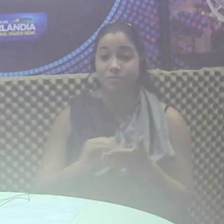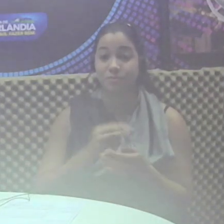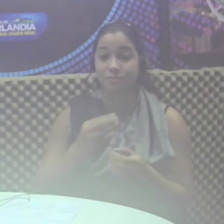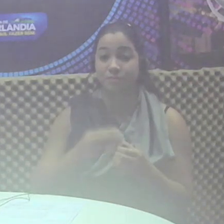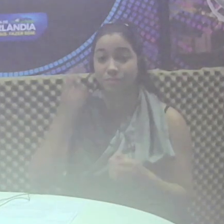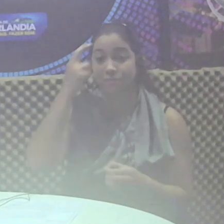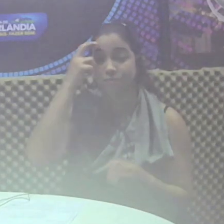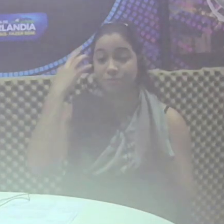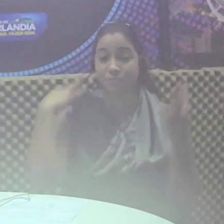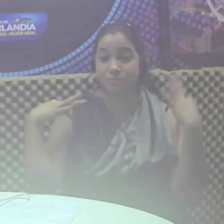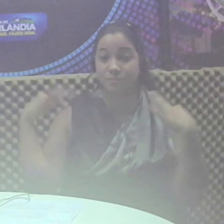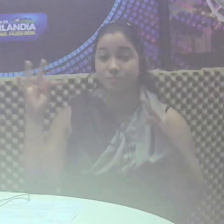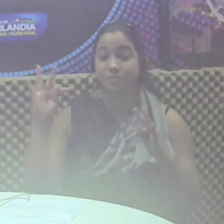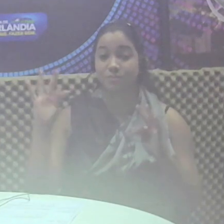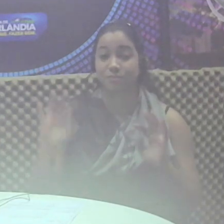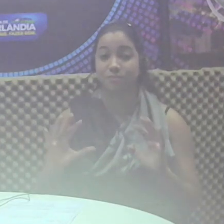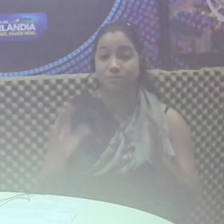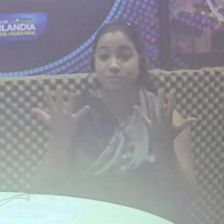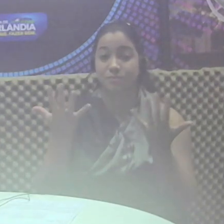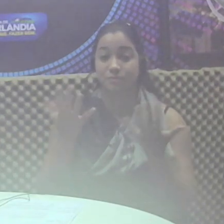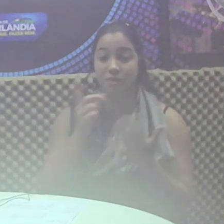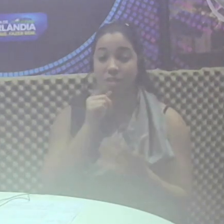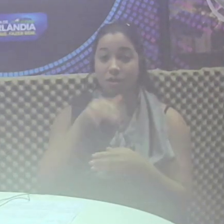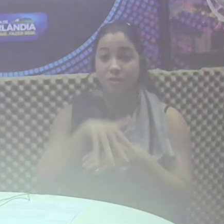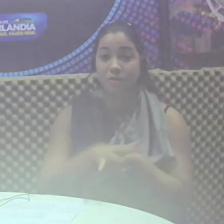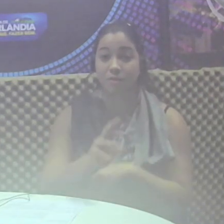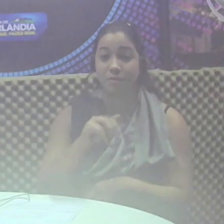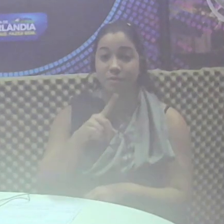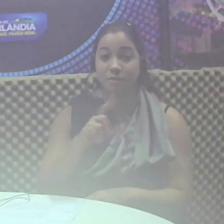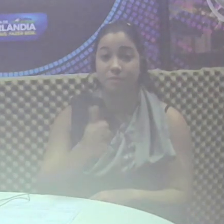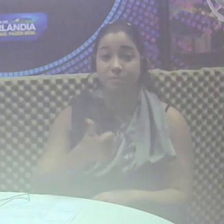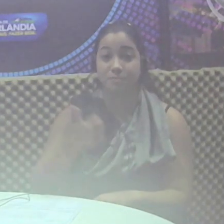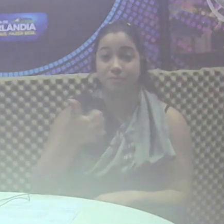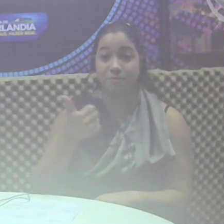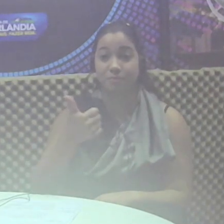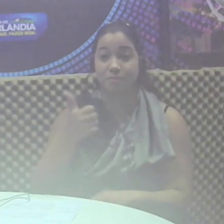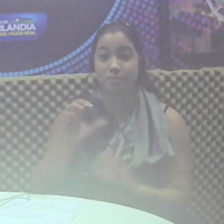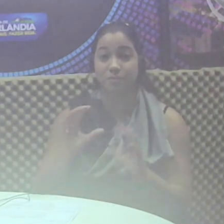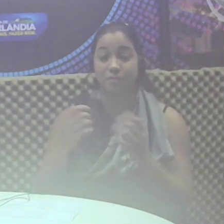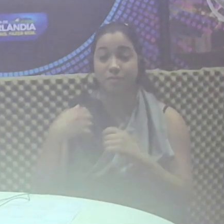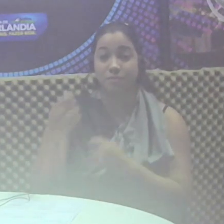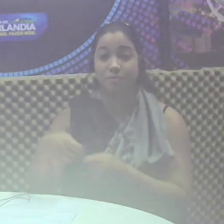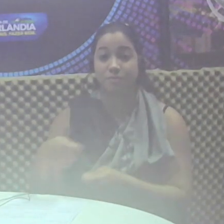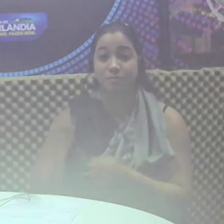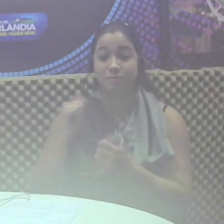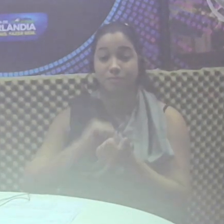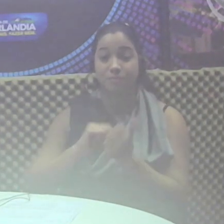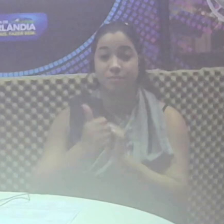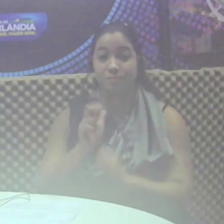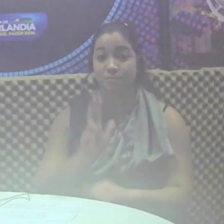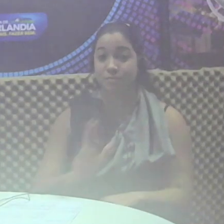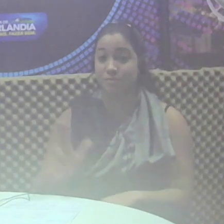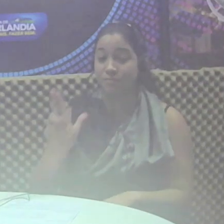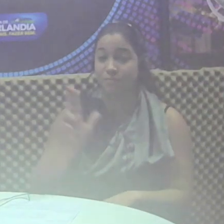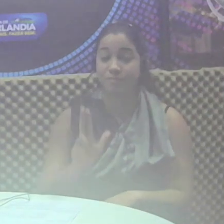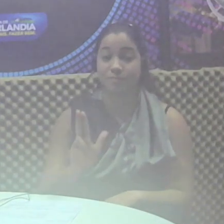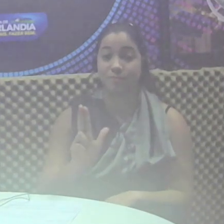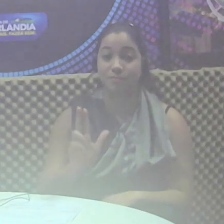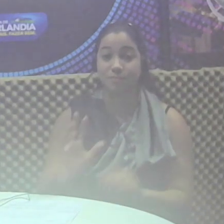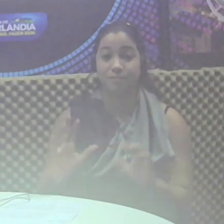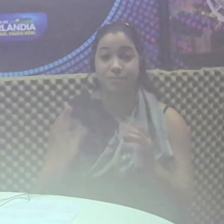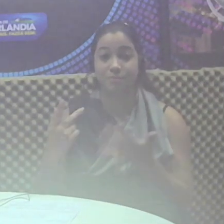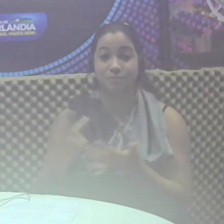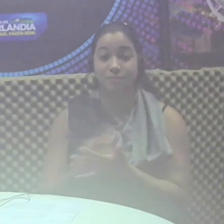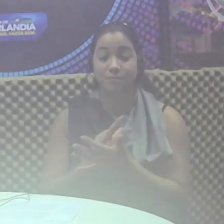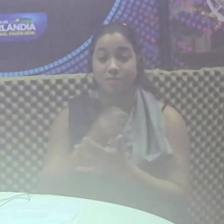de Cultura e Turismo, realizou na Represa de Miranda a primeira etapa do primeiro circuito de pesca esportiva de Uberlândia. O evento, ocorrido